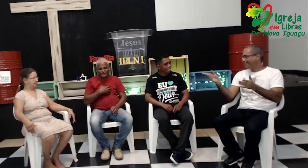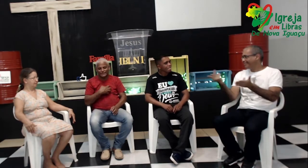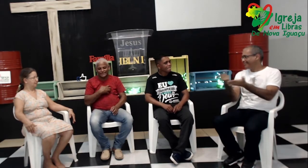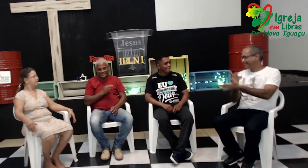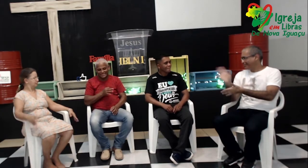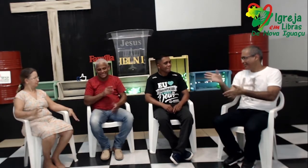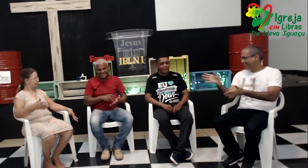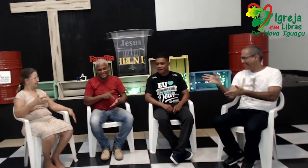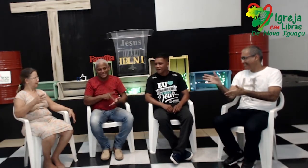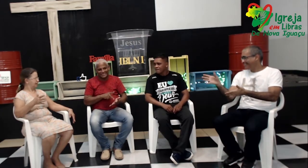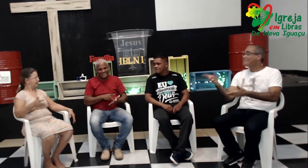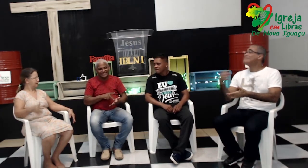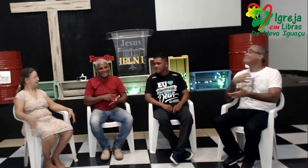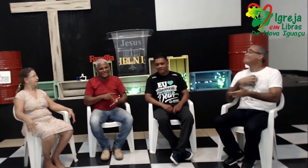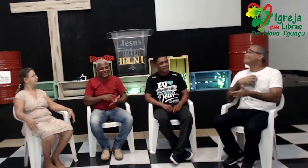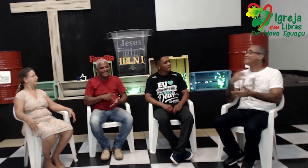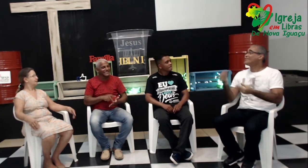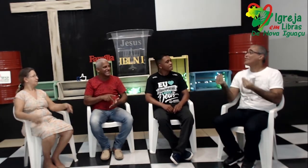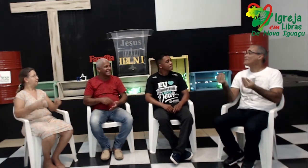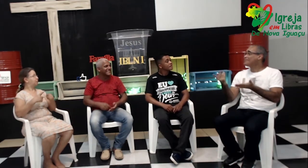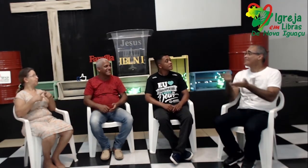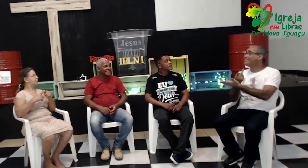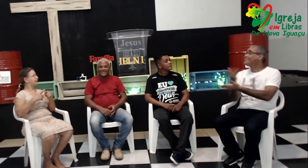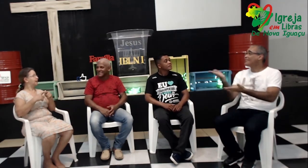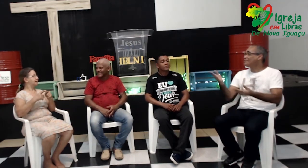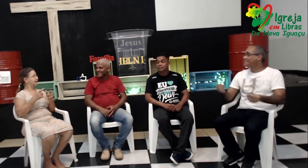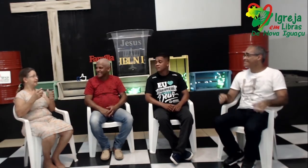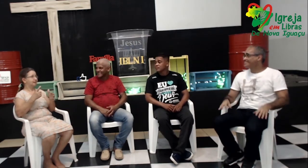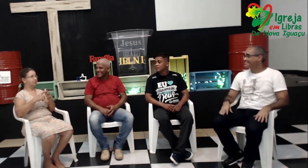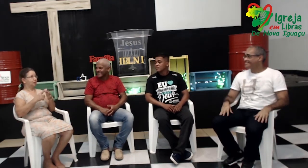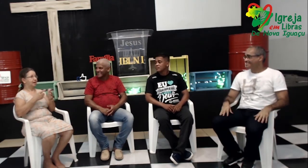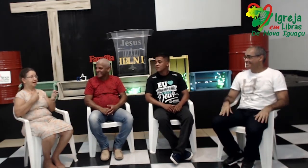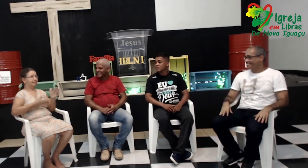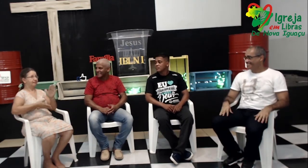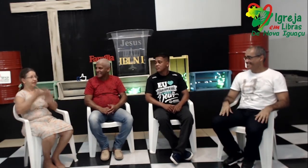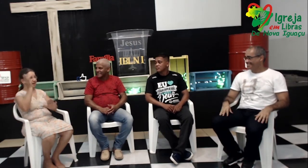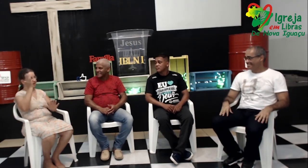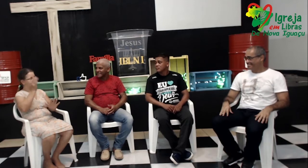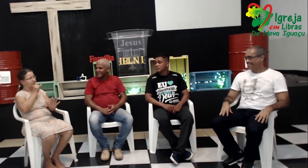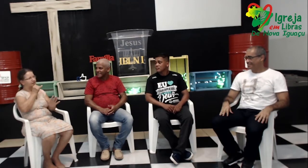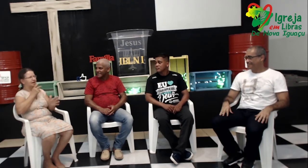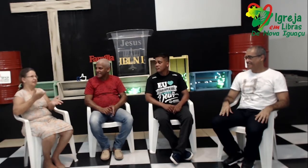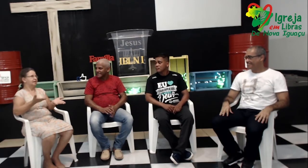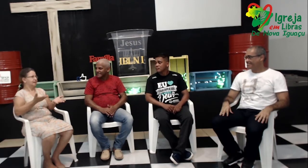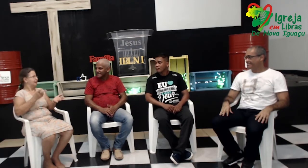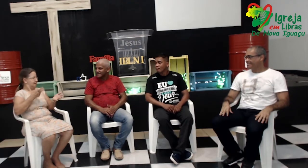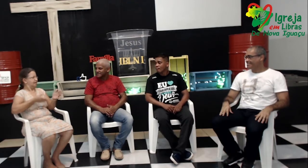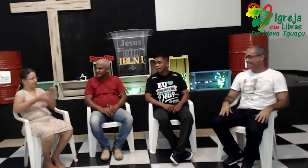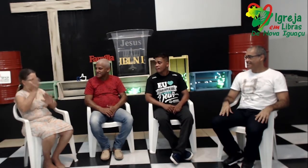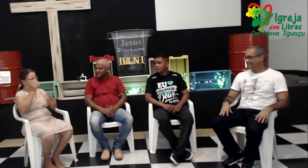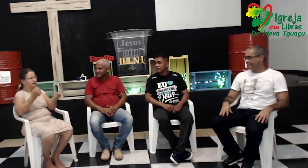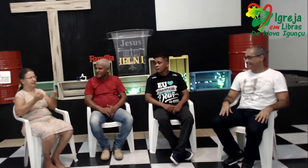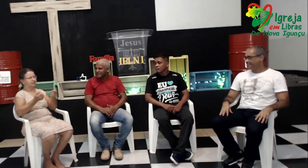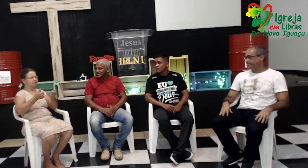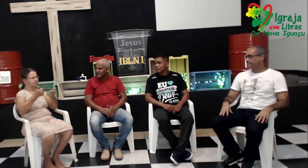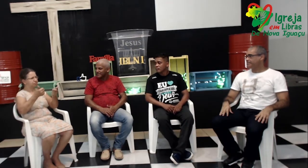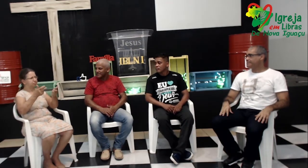Já aconteceu isso com vocês? Como é que foi? Então, eu viajei, né? E eu estava